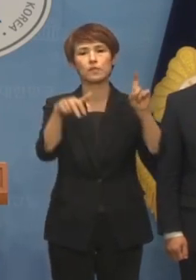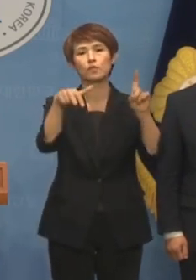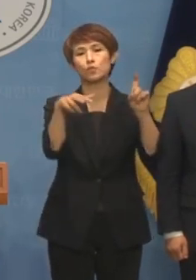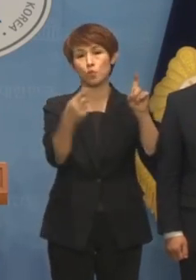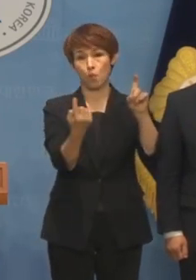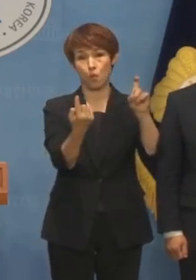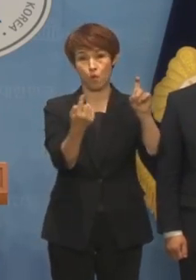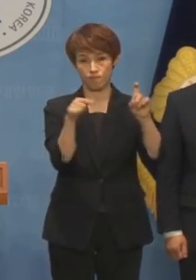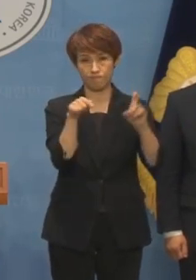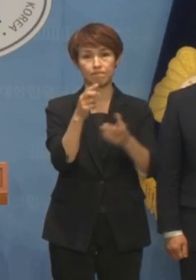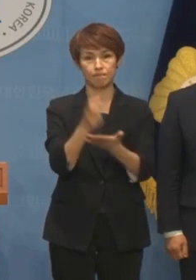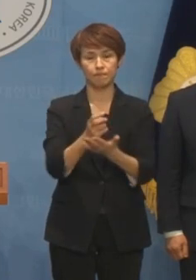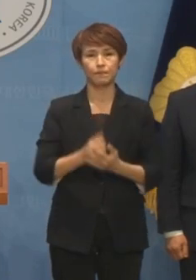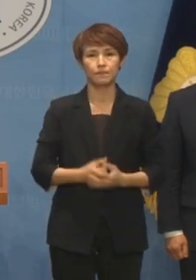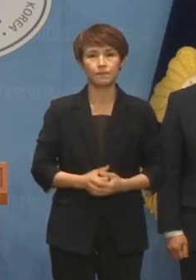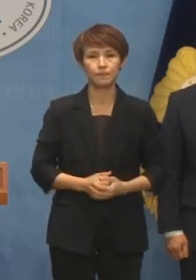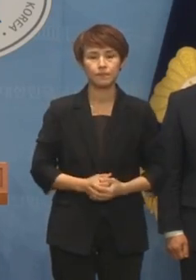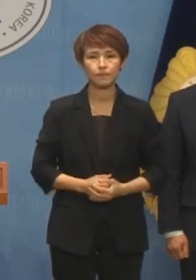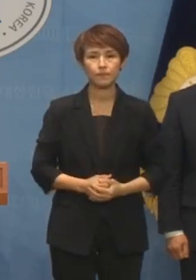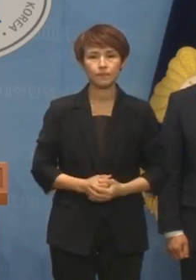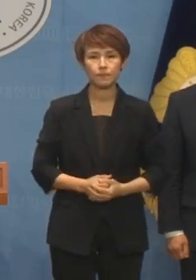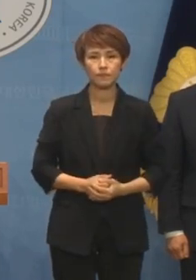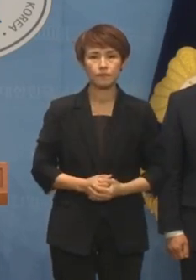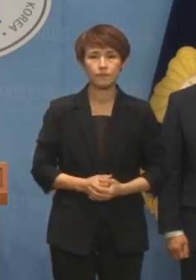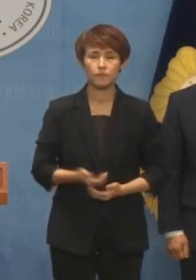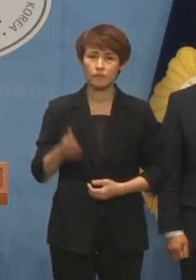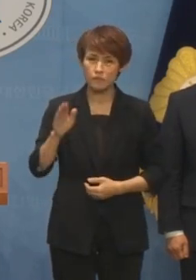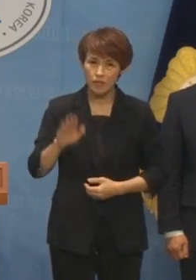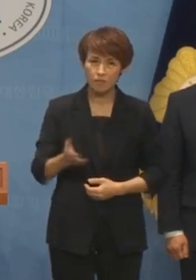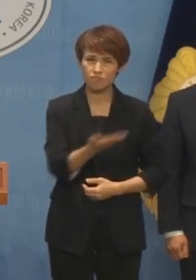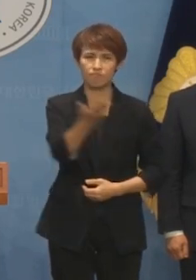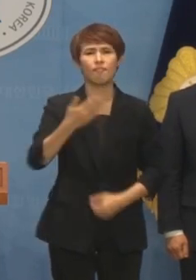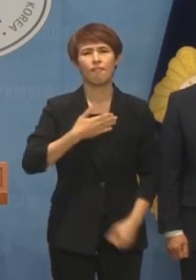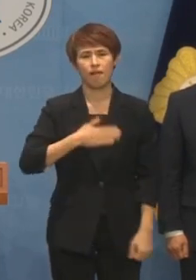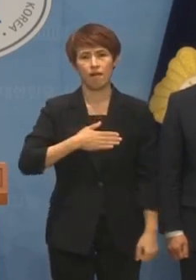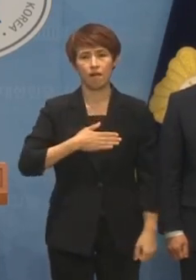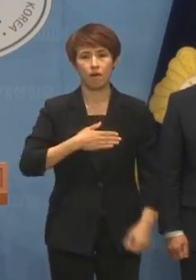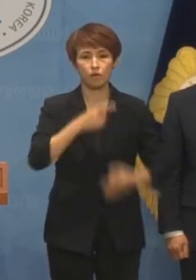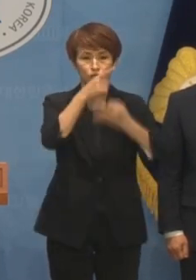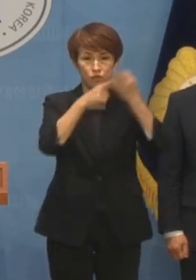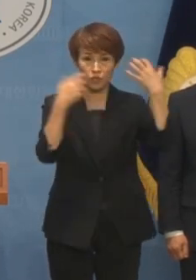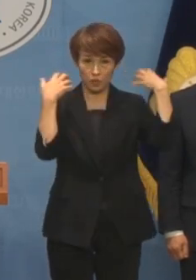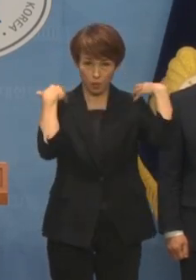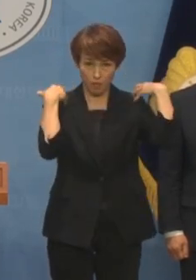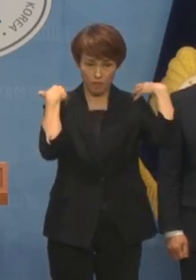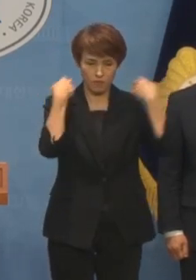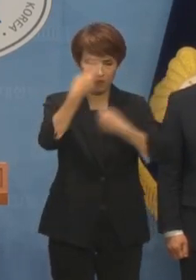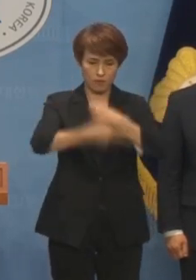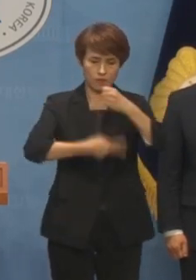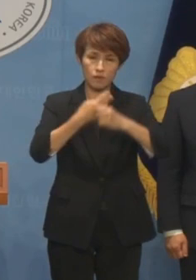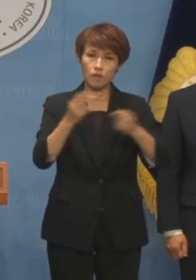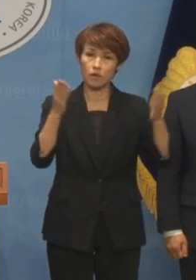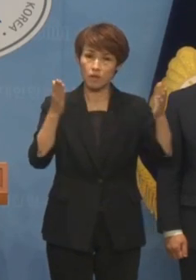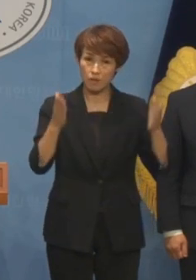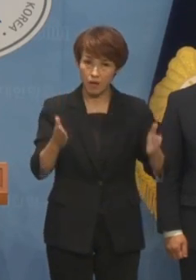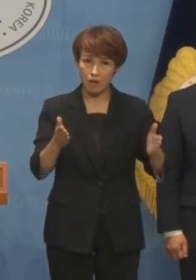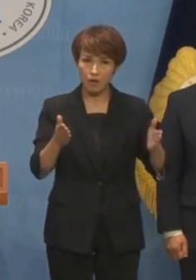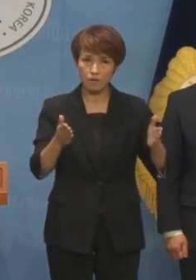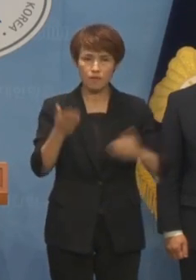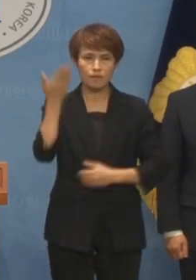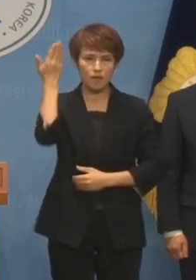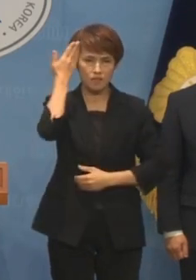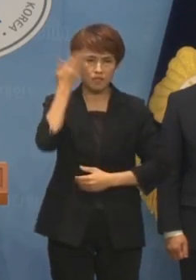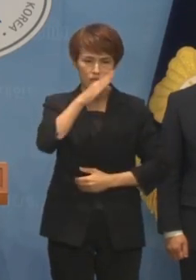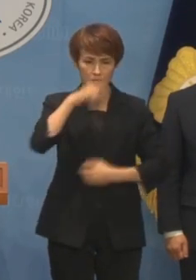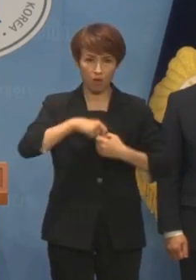따른 법안이기도 합니다. 하지만 아시다시피 윤석열 정권 2년 동안 이러한 상식과